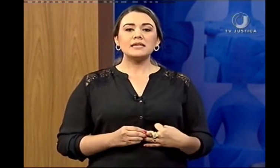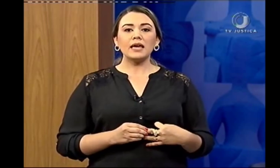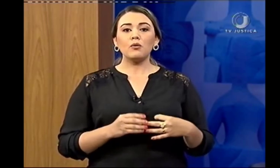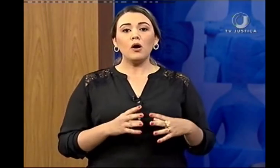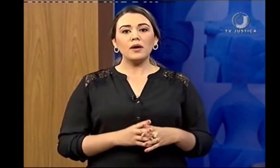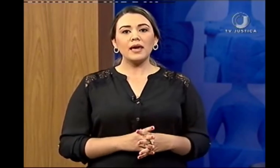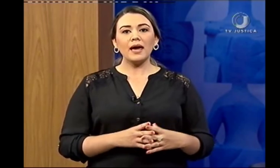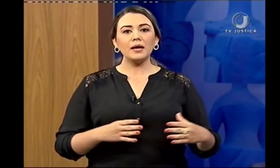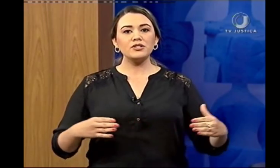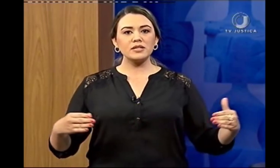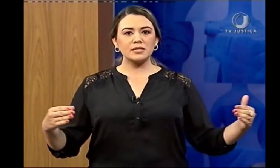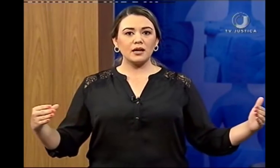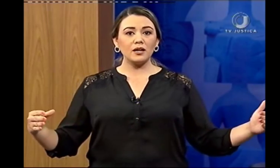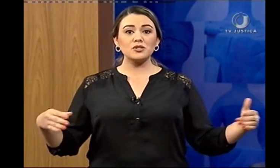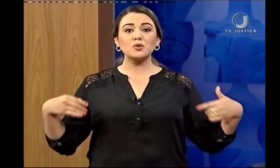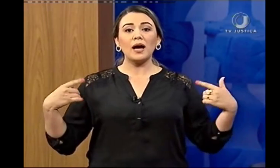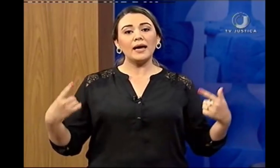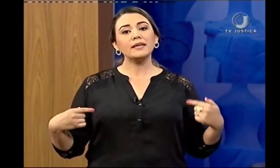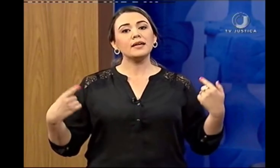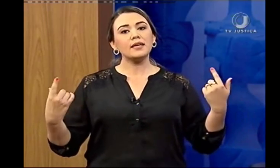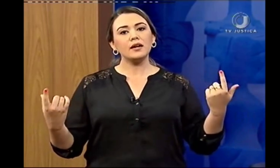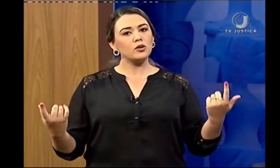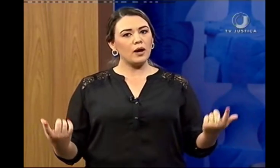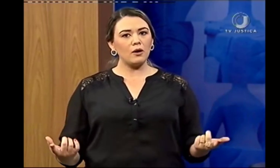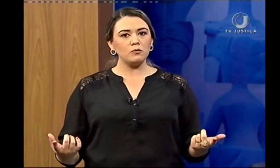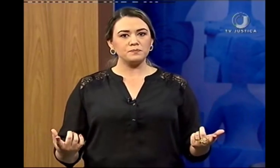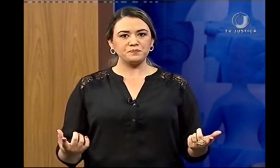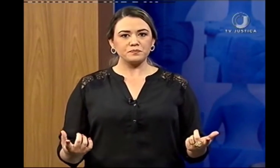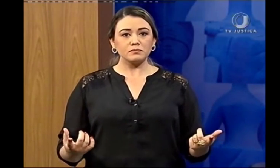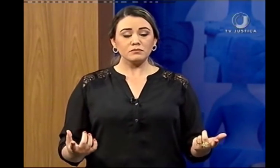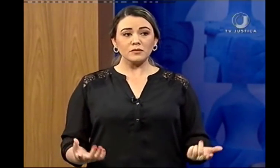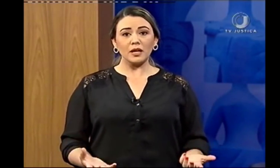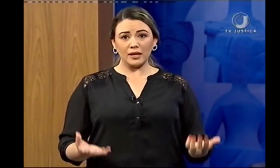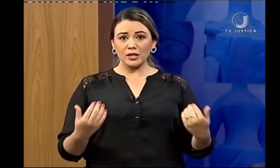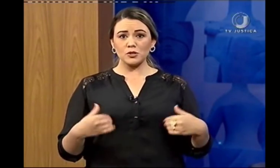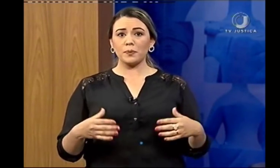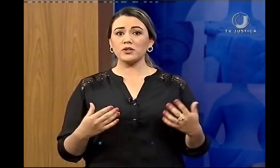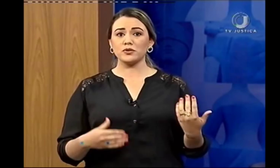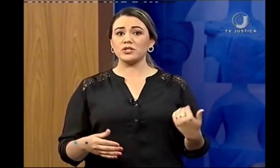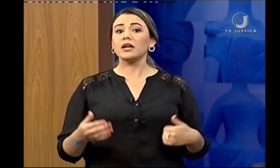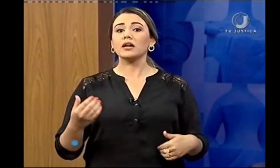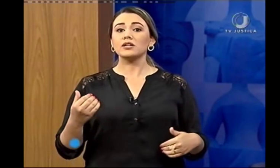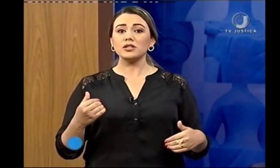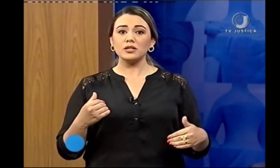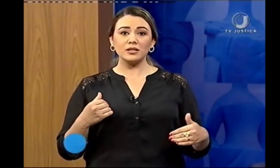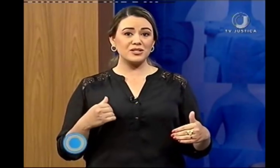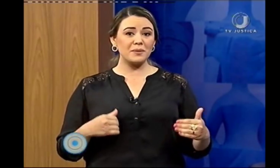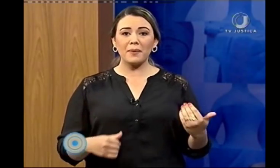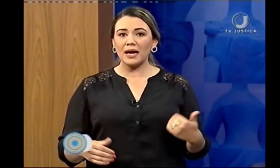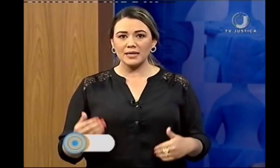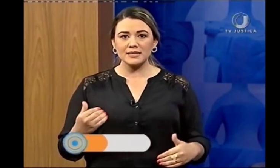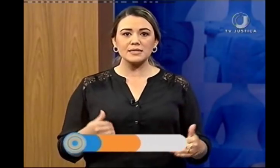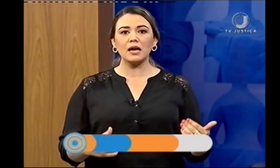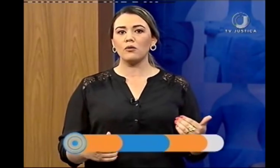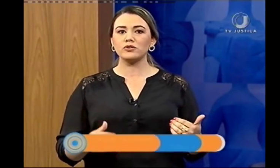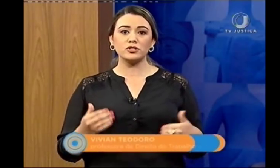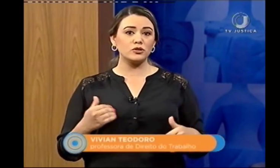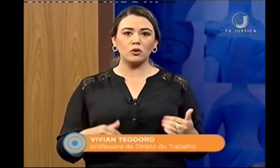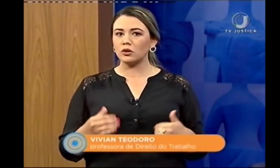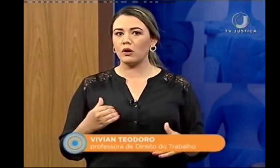sem qualquer descanso, ainda que anual. E isso prejudica demais a saúde de todo e